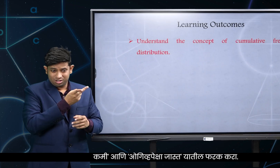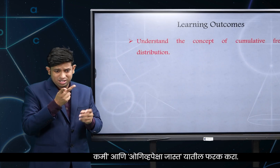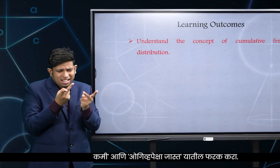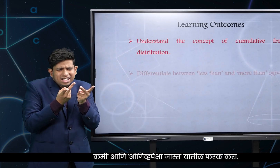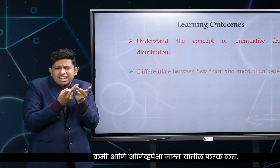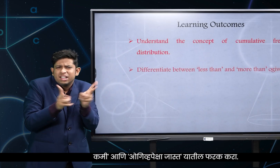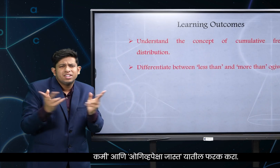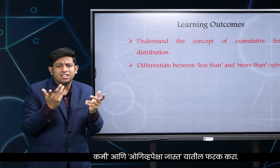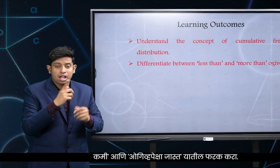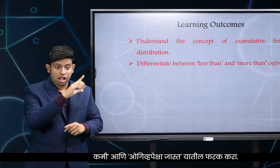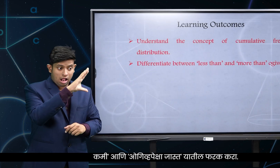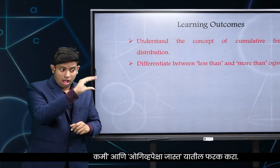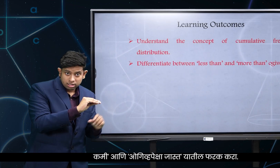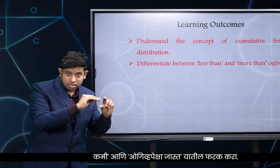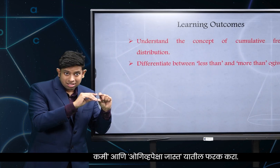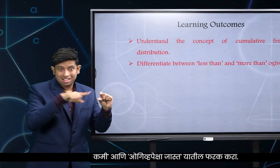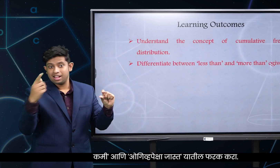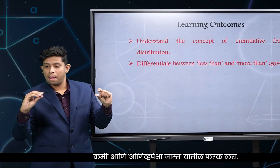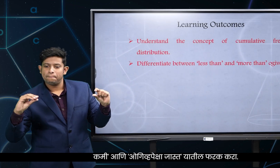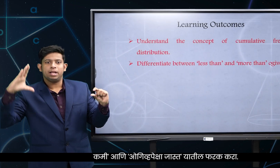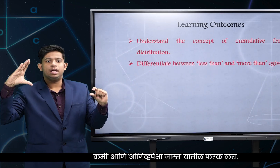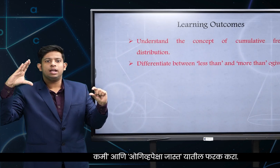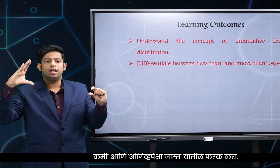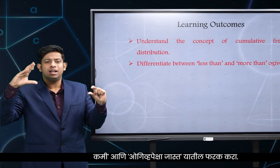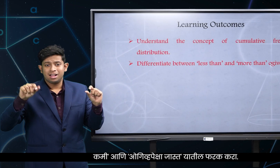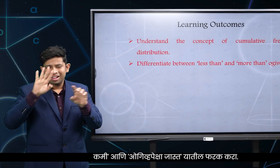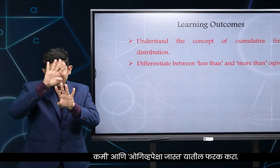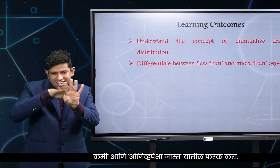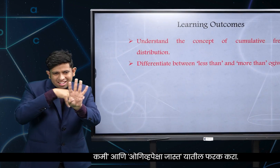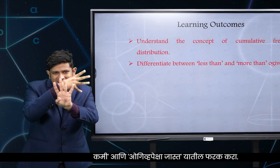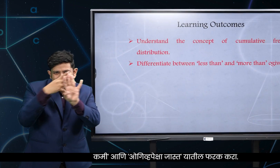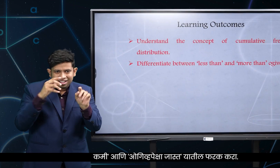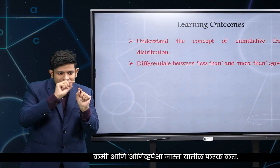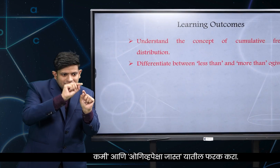मोठा डॉट कमी आणि ऑलिव्हपेक्षा जास्त यातील फरक करा.